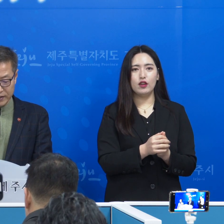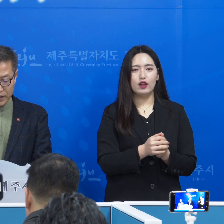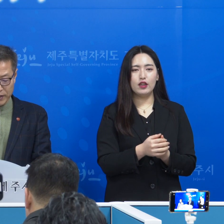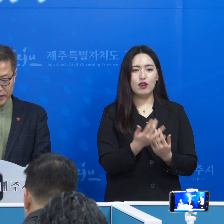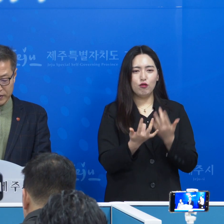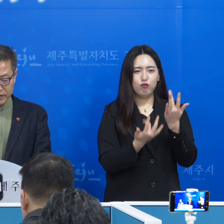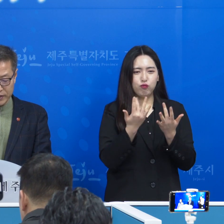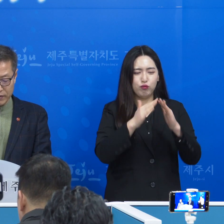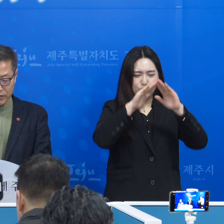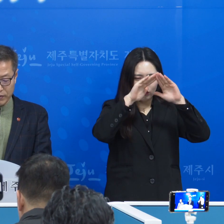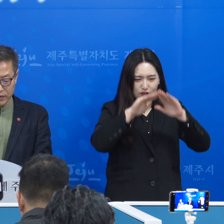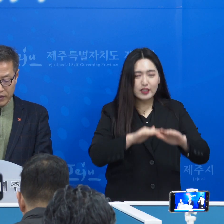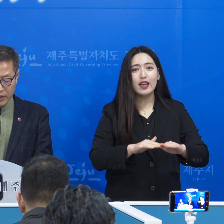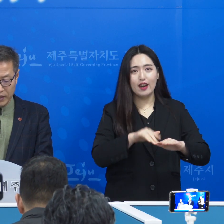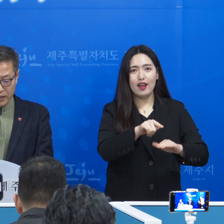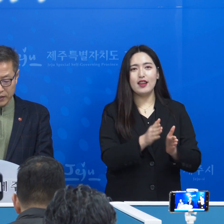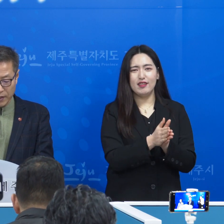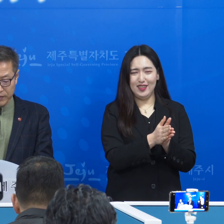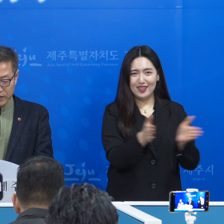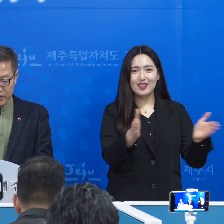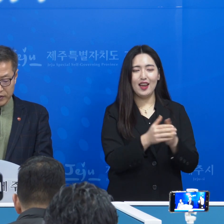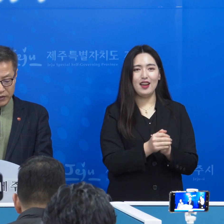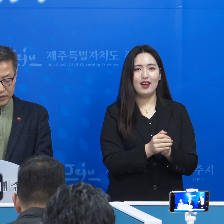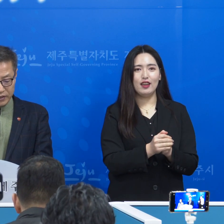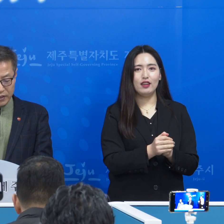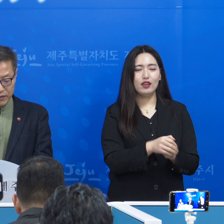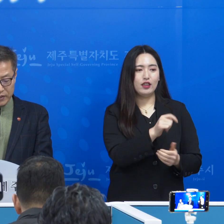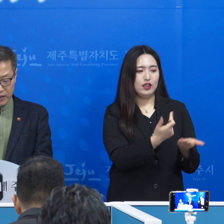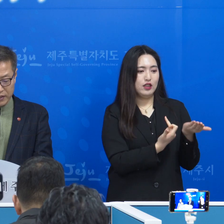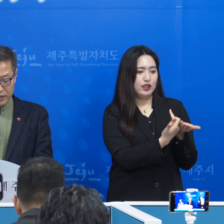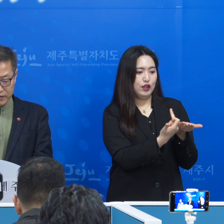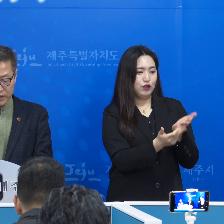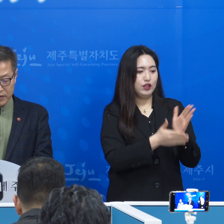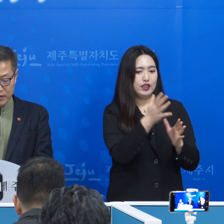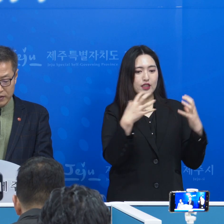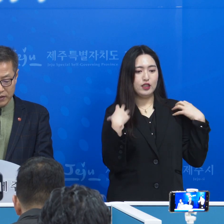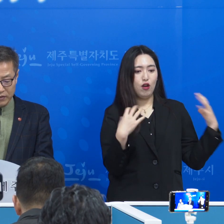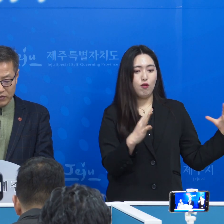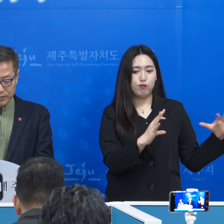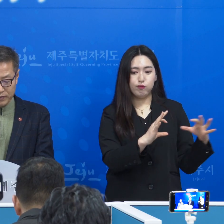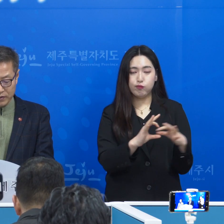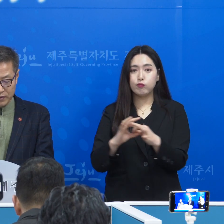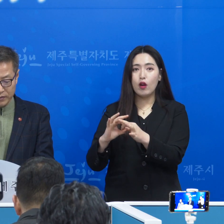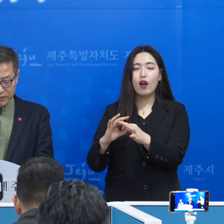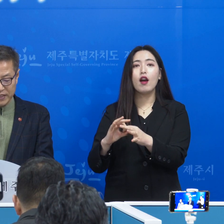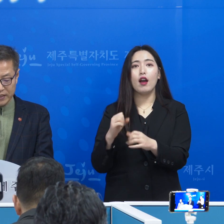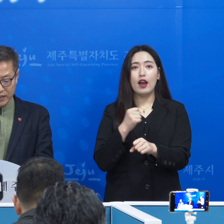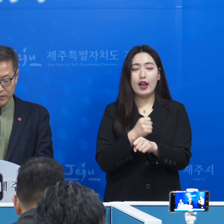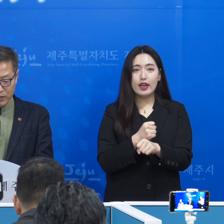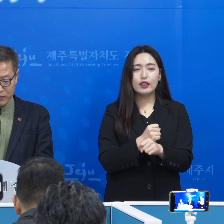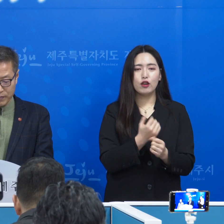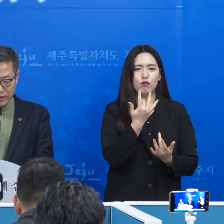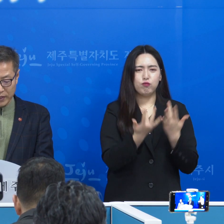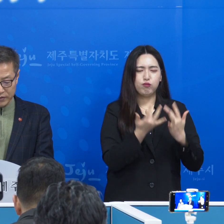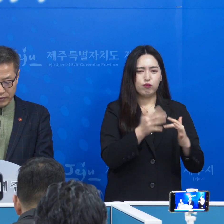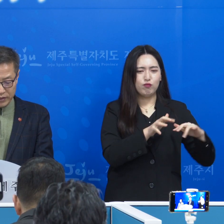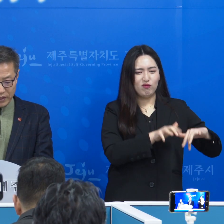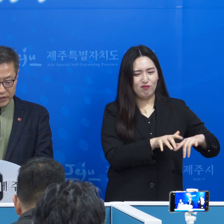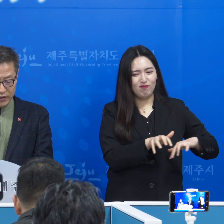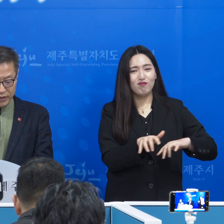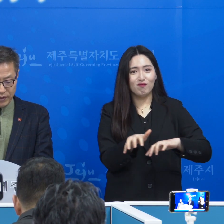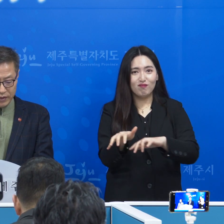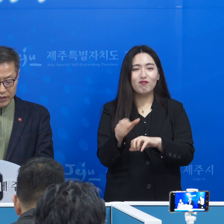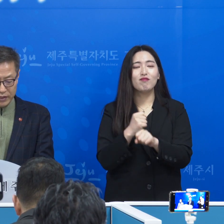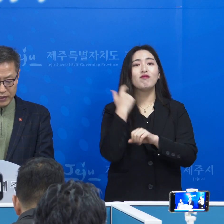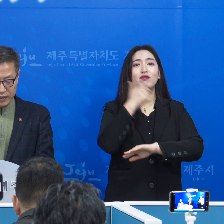들불불시 채화 재료를 시작으로 삼성열에서 제주시청 광장을 잇는 구간을 들불불시 봉송 퍼레이드로